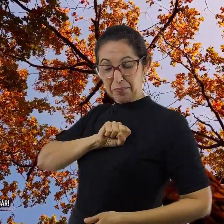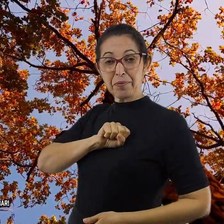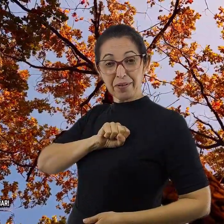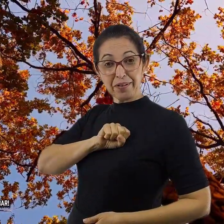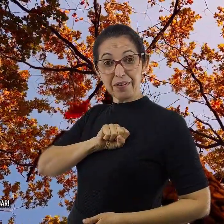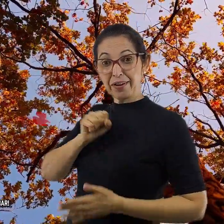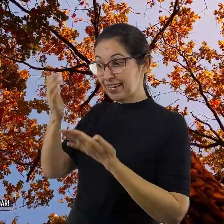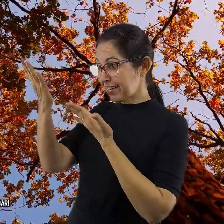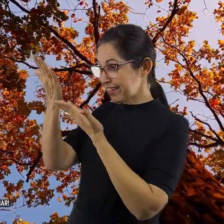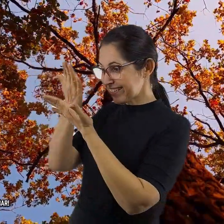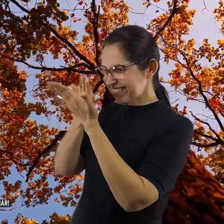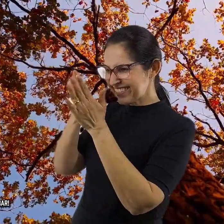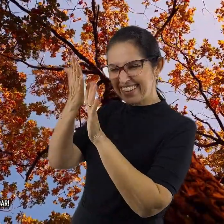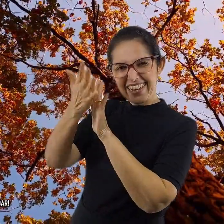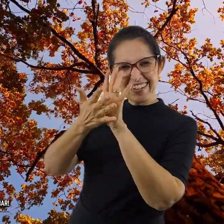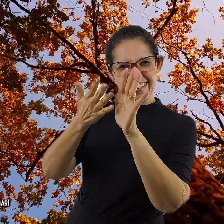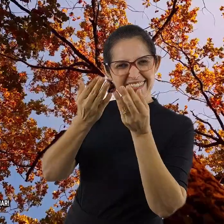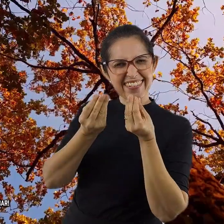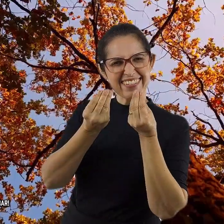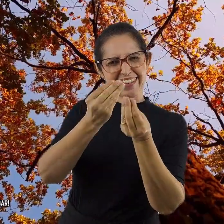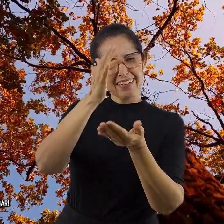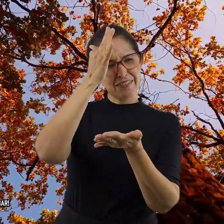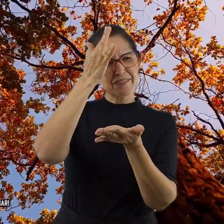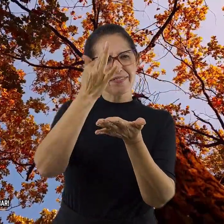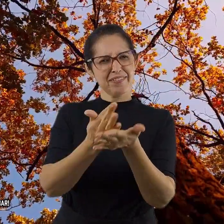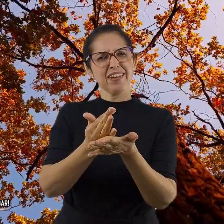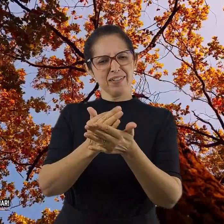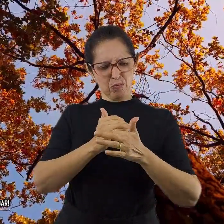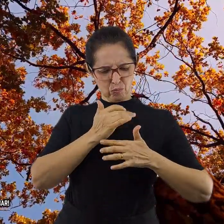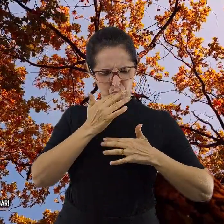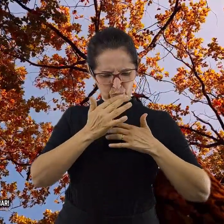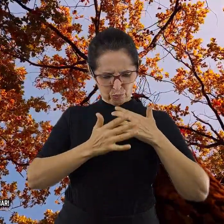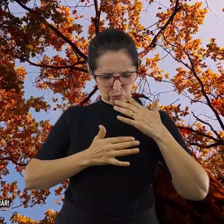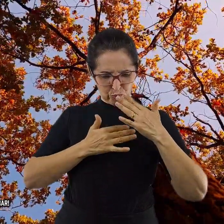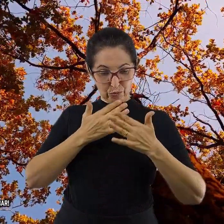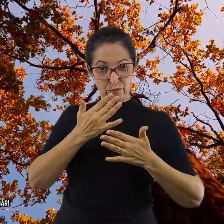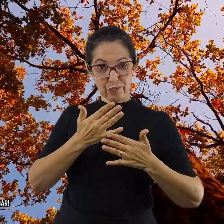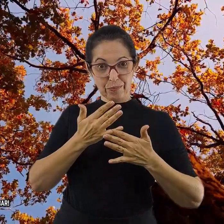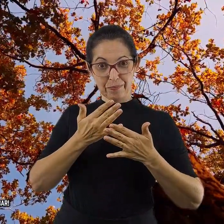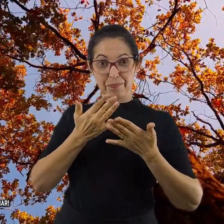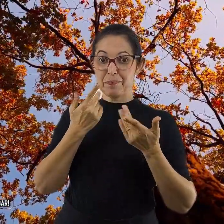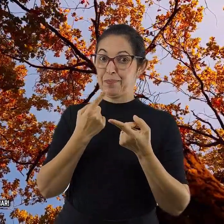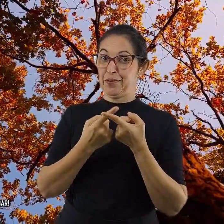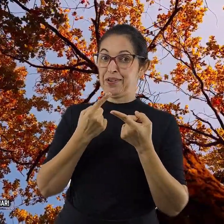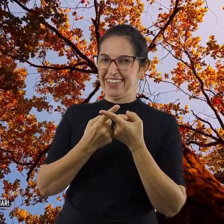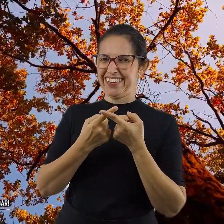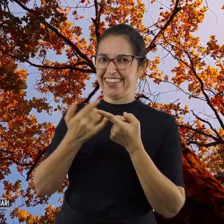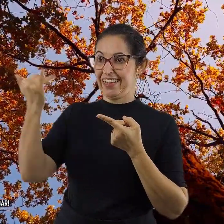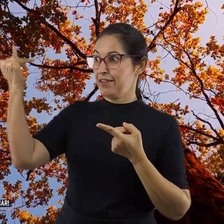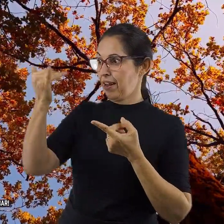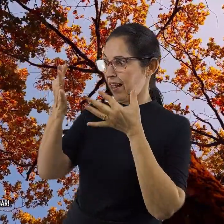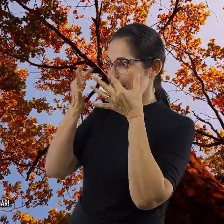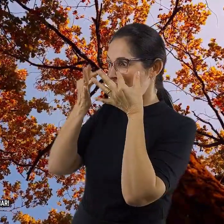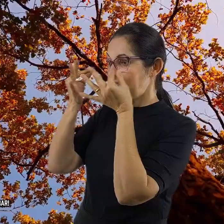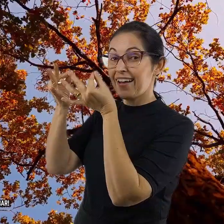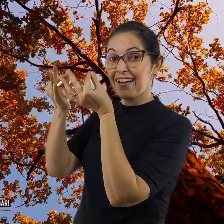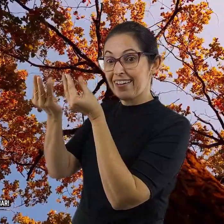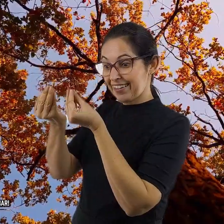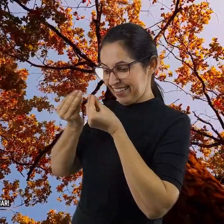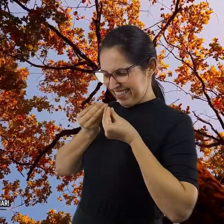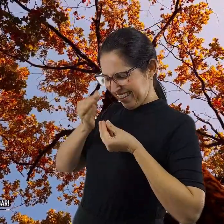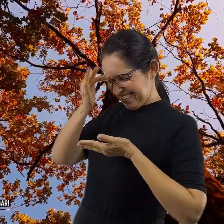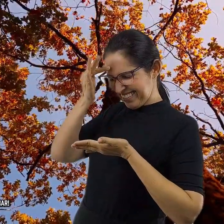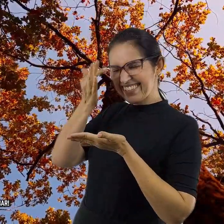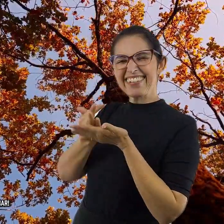que faz a fé ser renovada no nosso coração. Porque a fé vem pelo ouvir. Quando